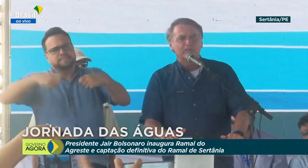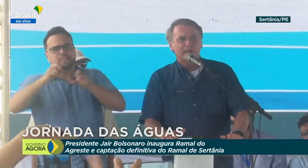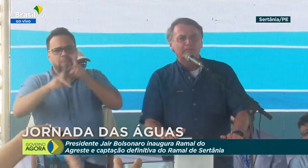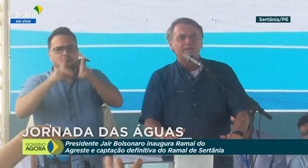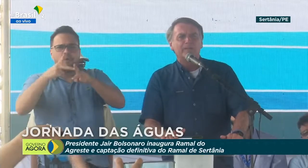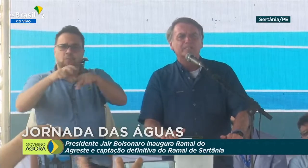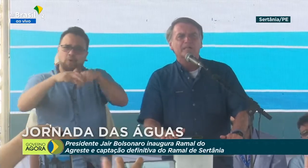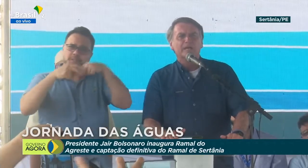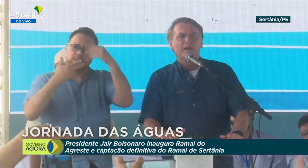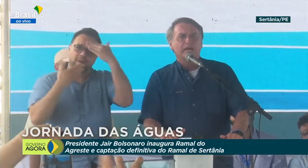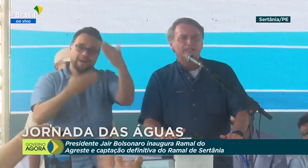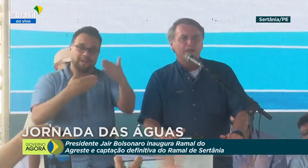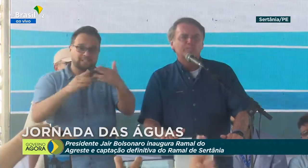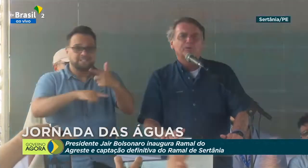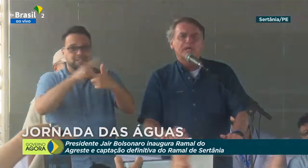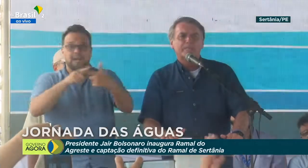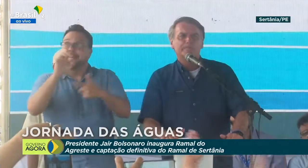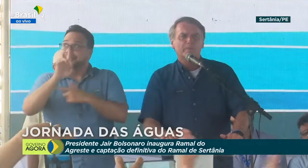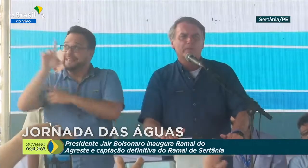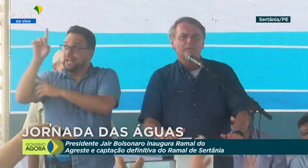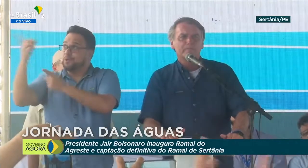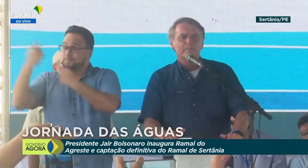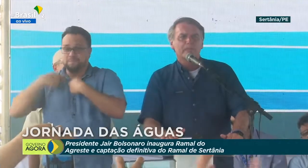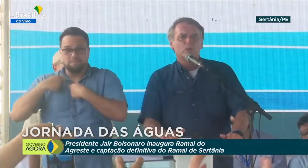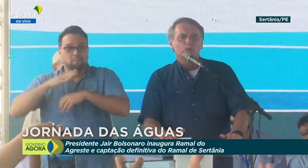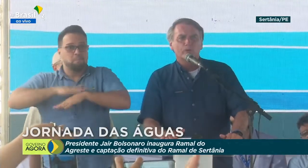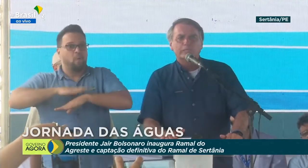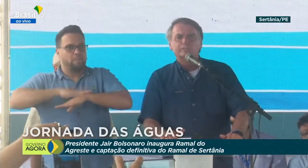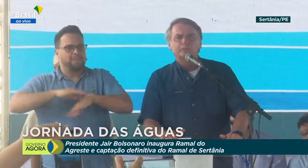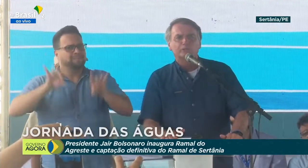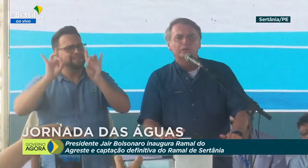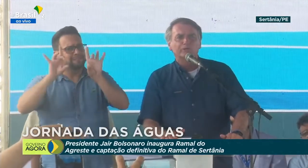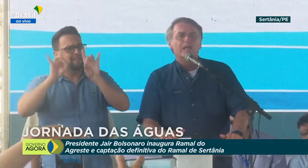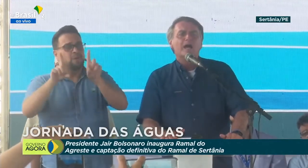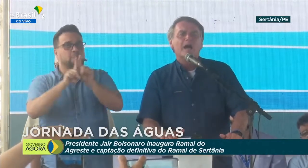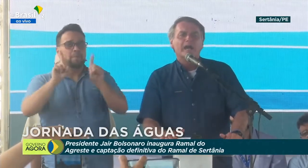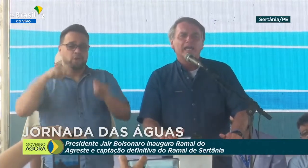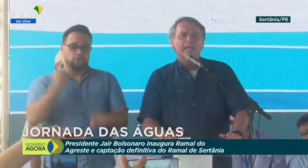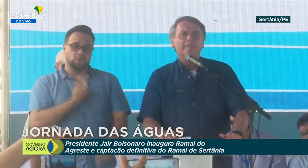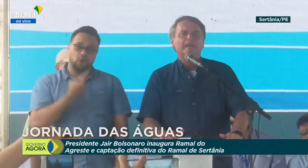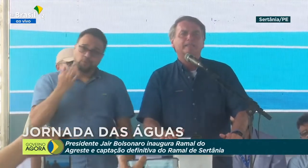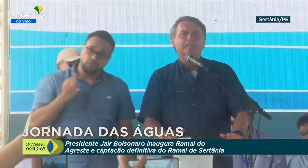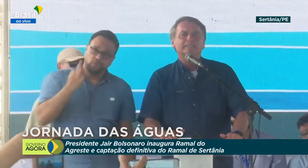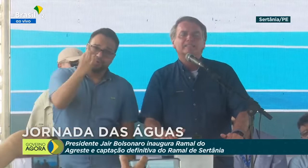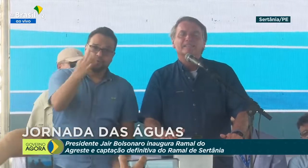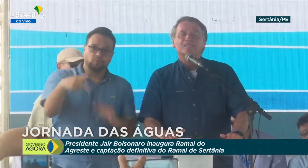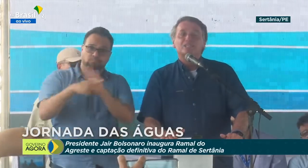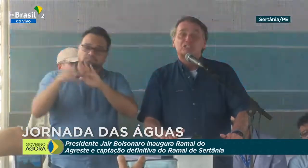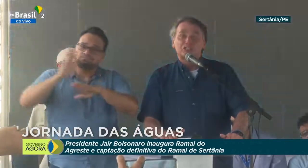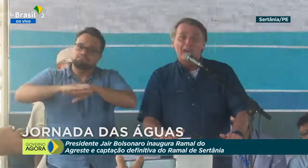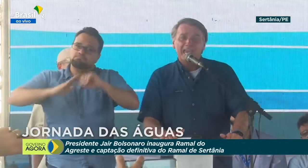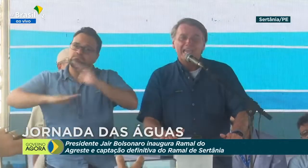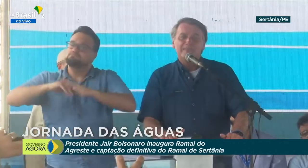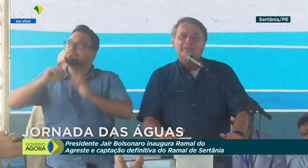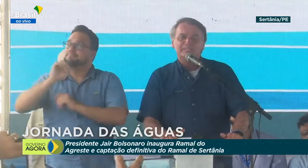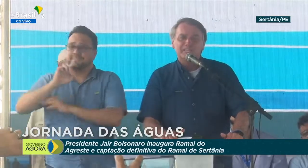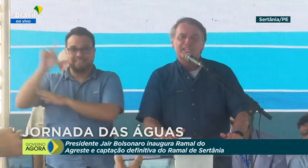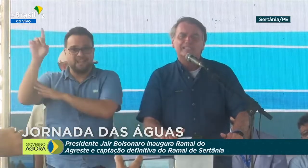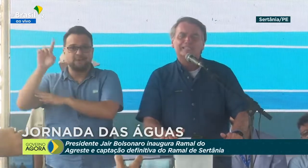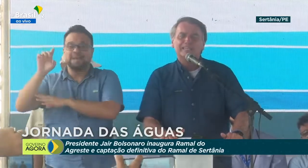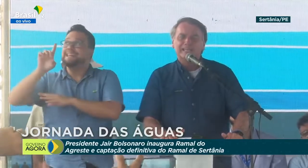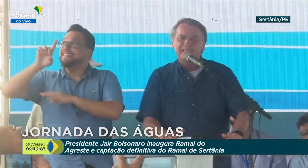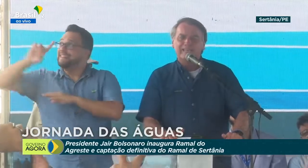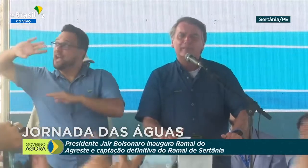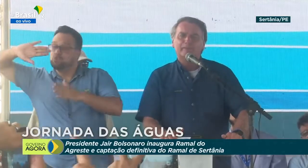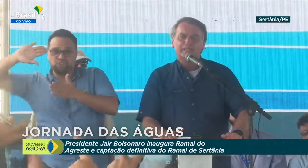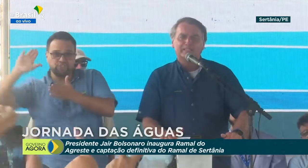agradeço, então, mais uma vez, a Deus por esse momento. O nosso futuro a Ele pertence. Só Ele me tira